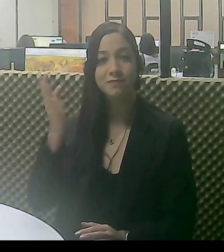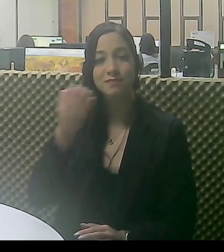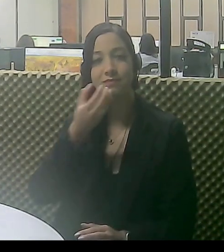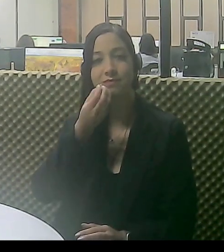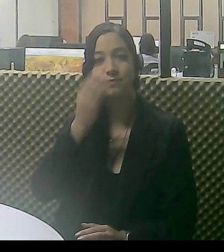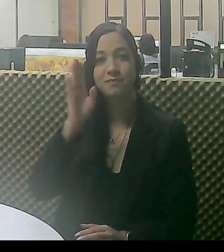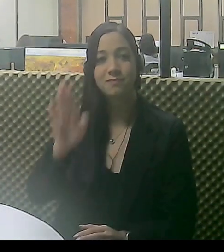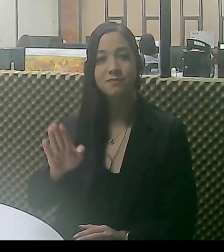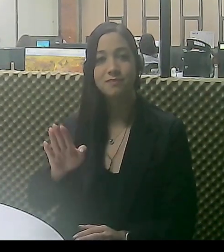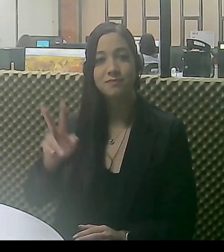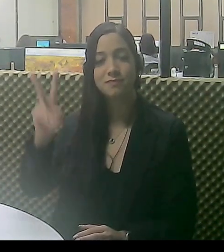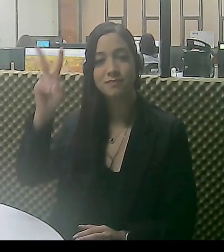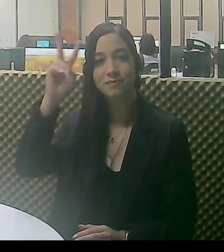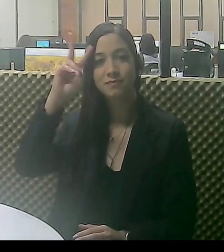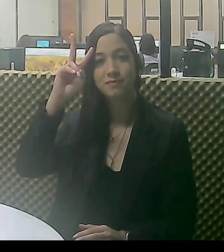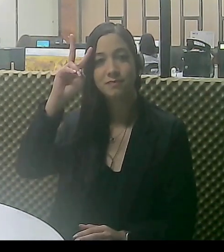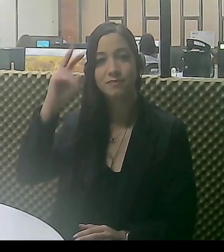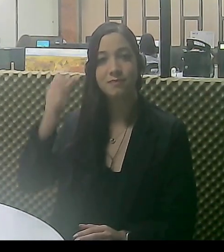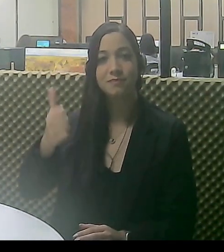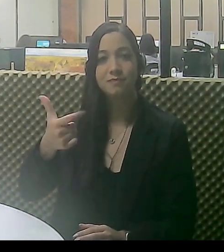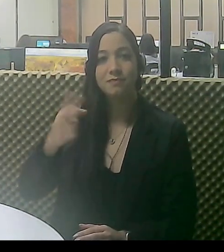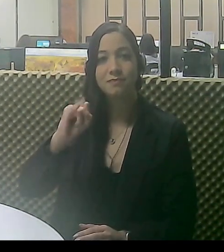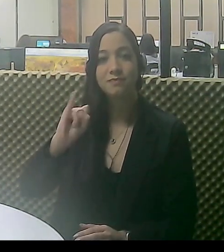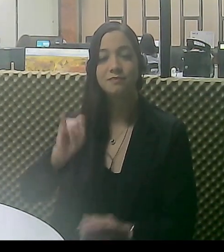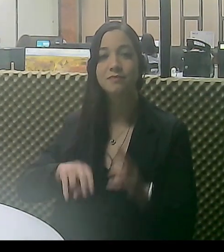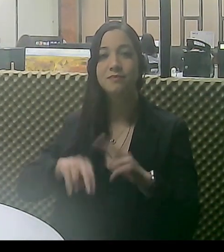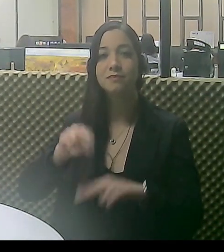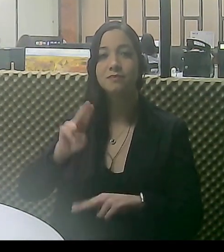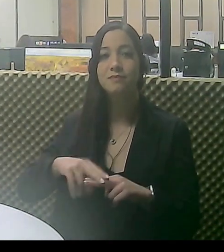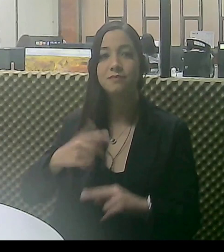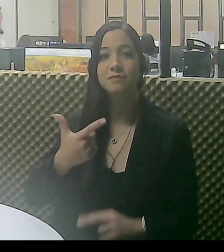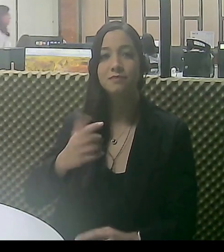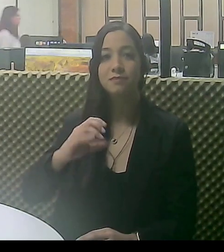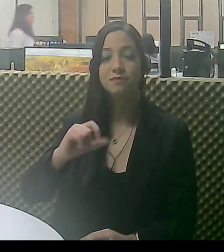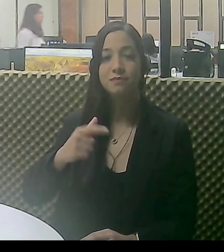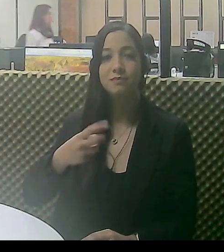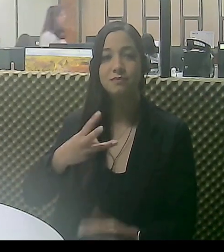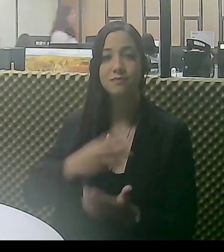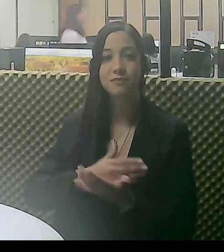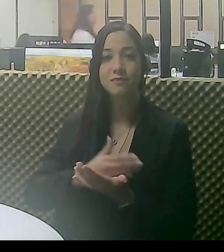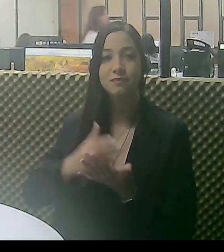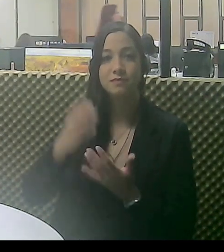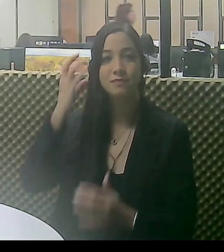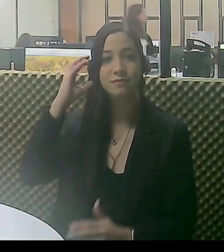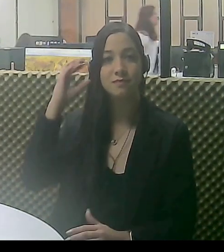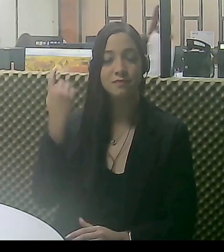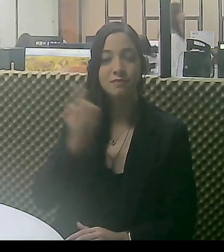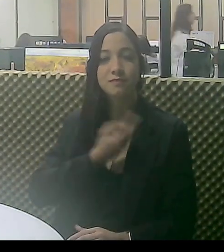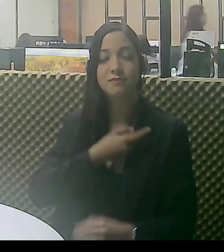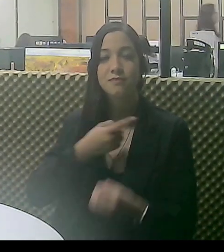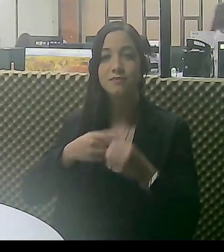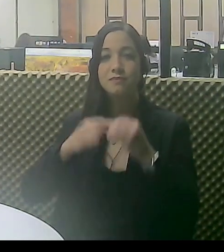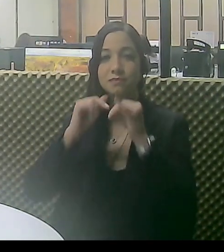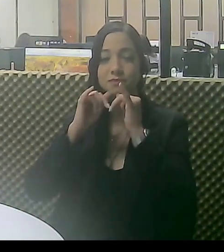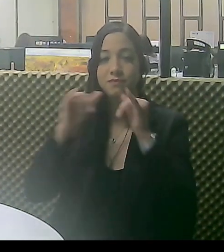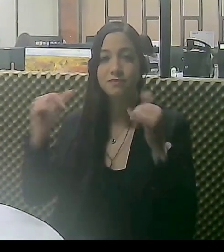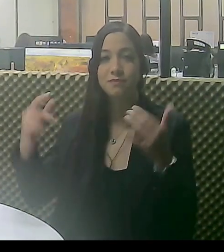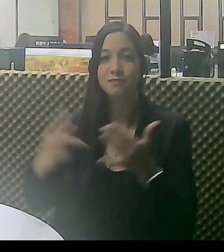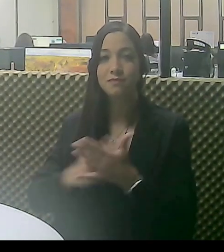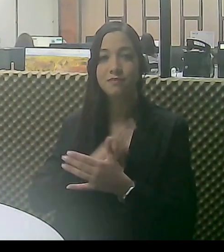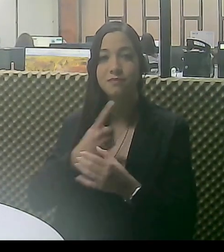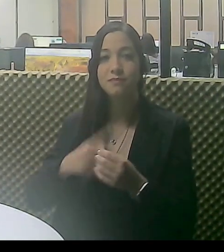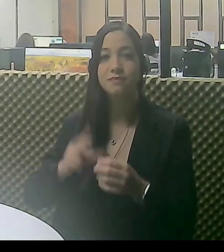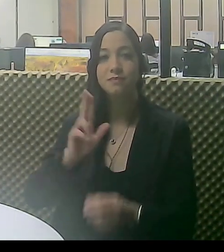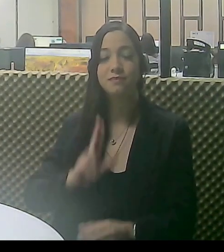Olá, boa tarde. Hoje é segunda-feira, dia 12 de junho de 2023. Está no ar a Rádio Nossa Cidade com um boletim de notícias sobre o que de